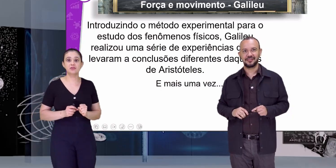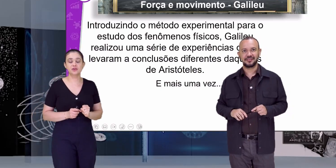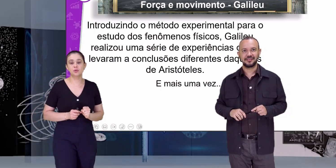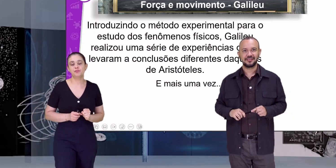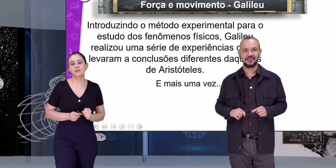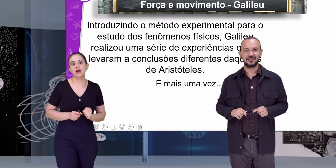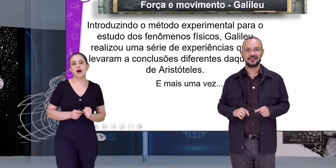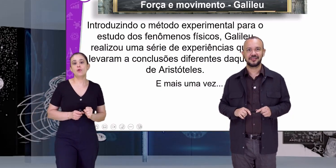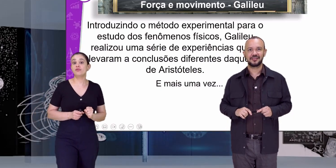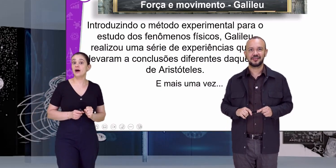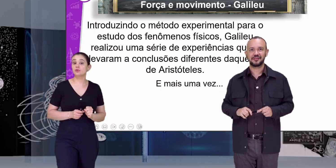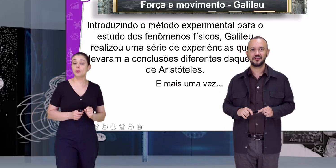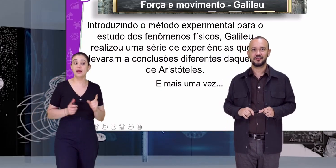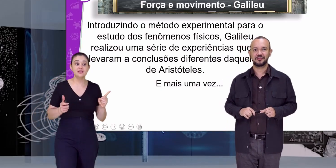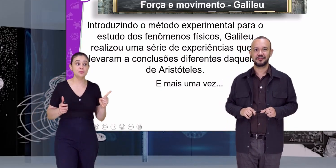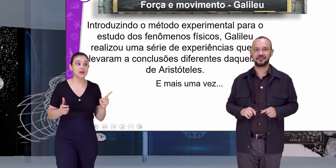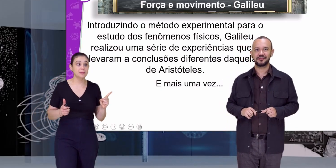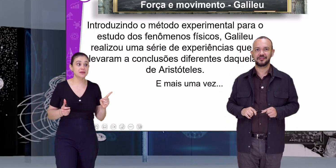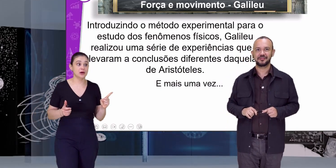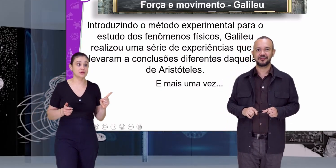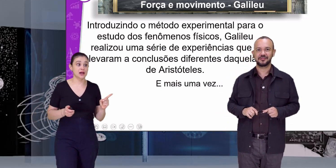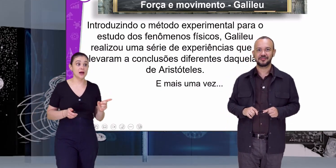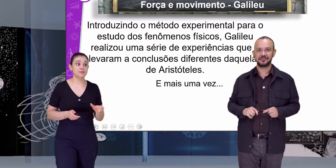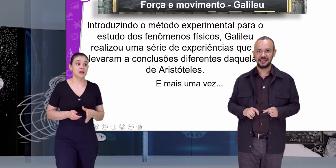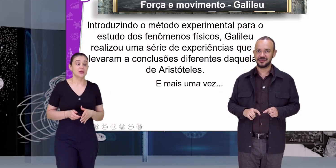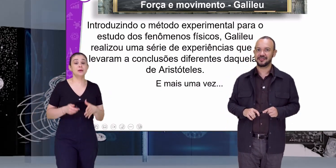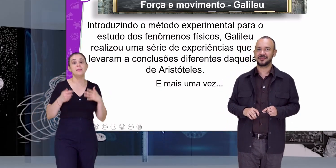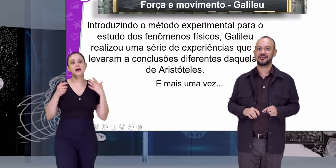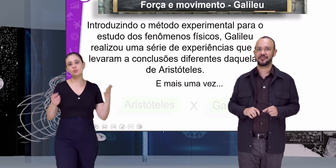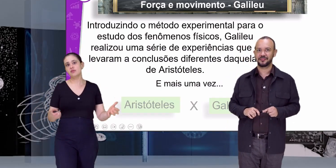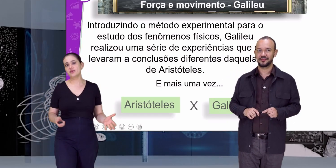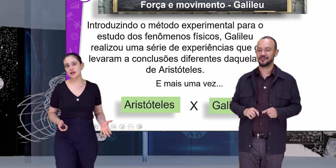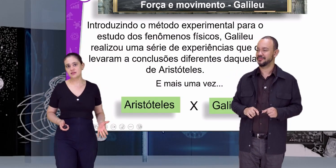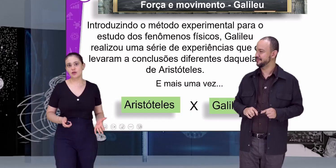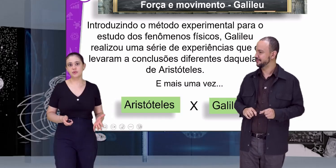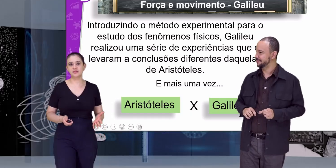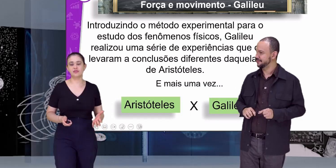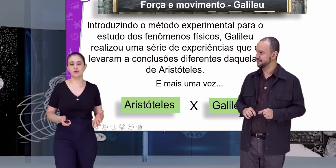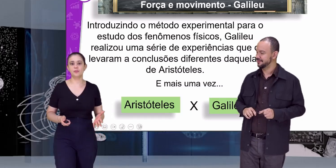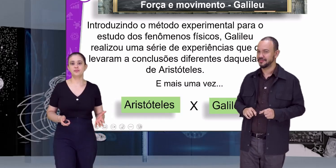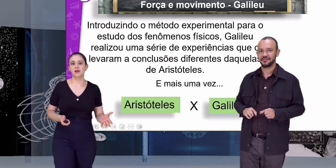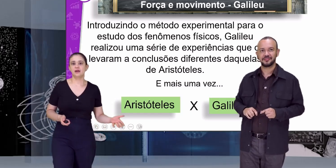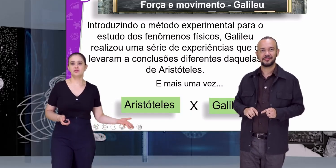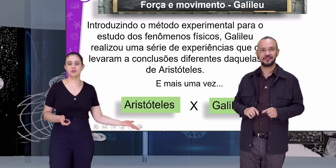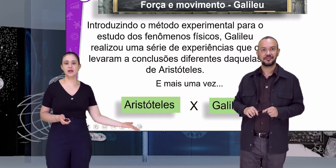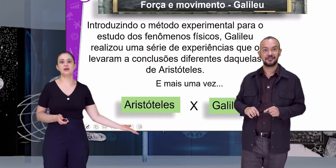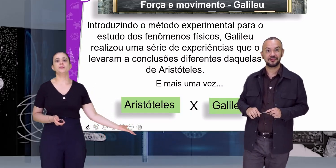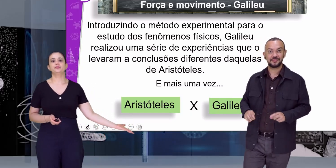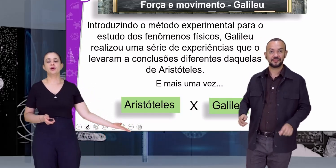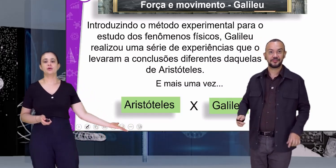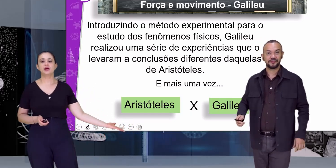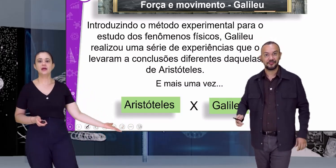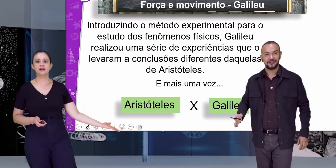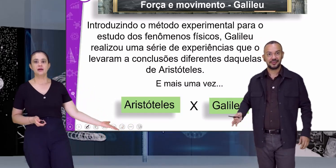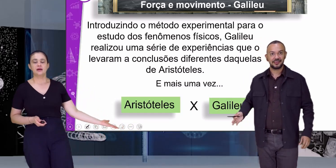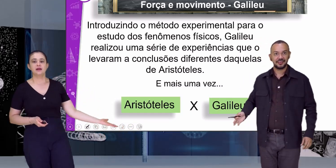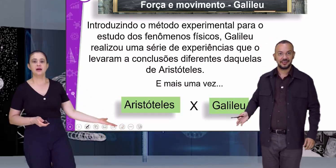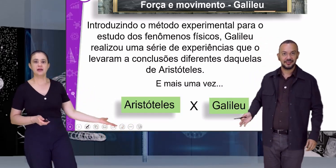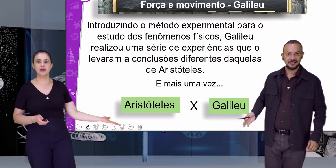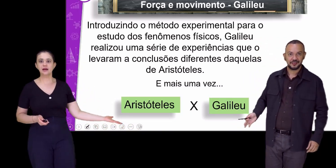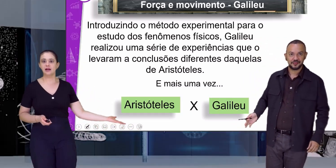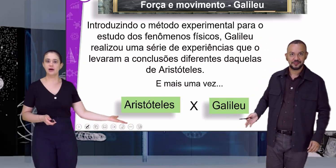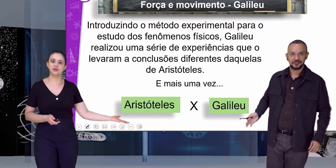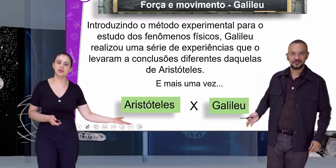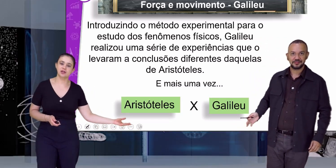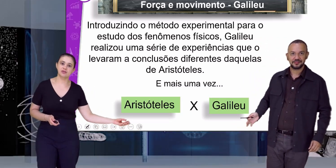justamente aí devido ao fato experimental, tá? Isso. E mais de uma vez ele observou isso daí, ok? E